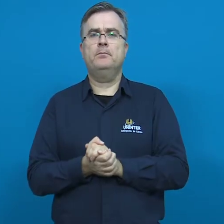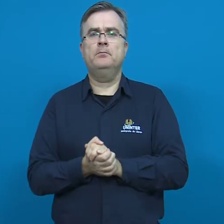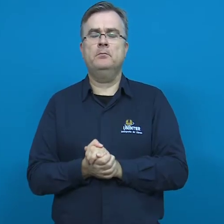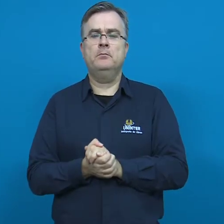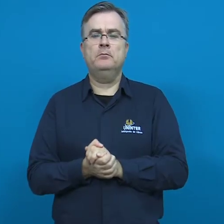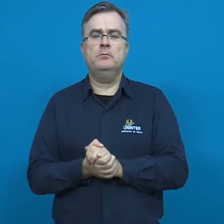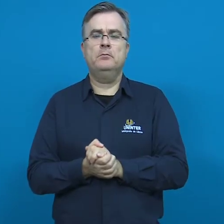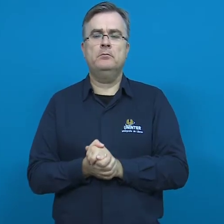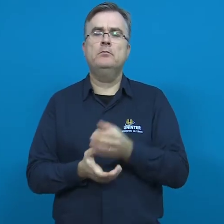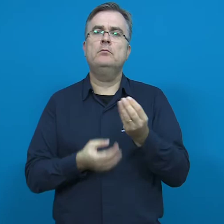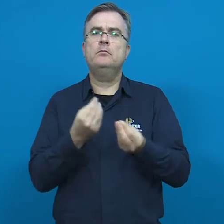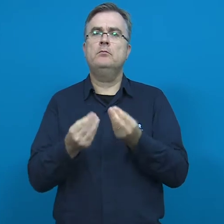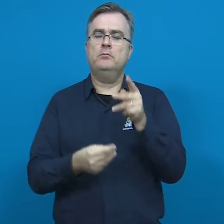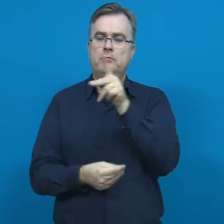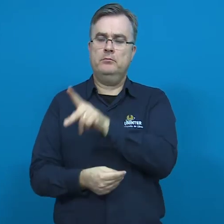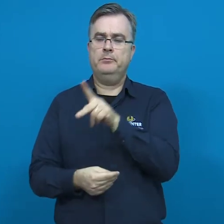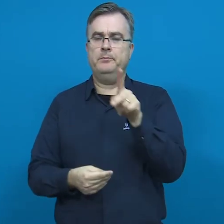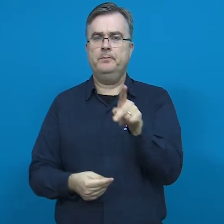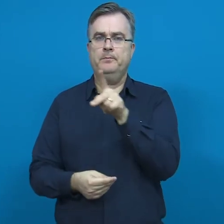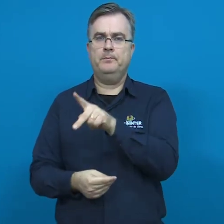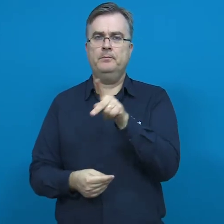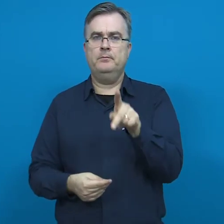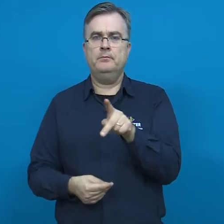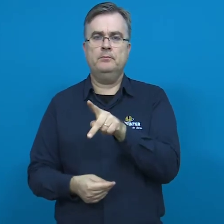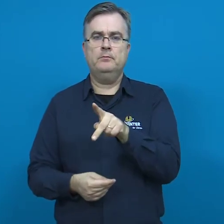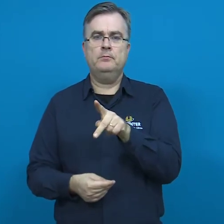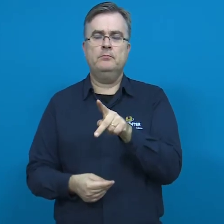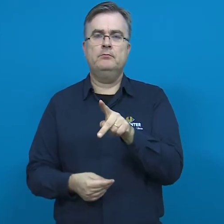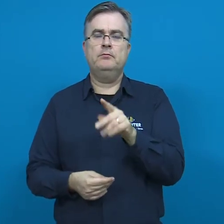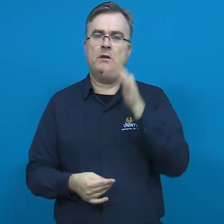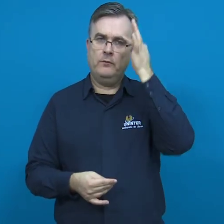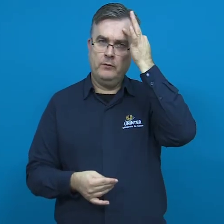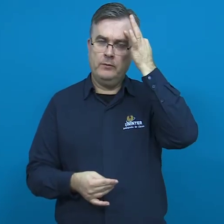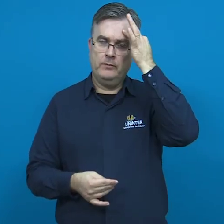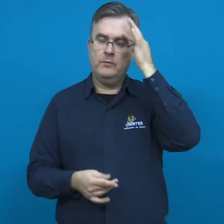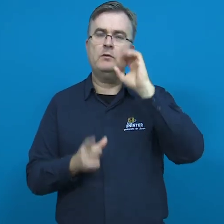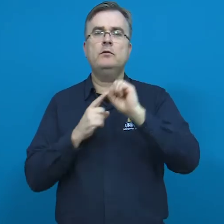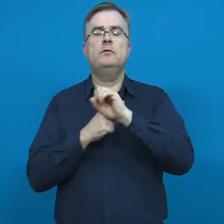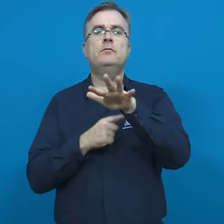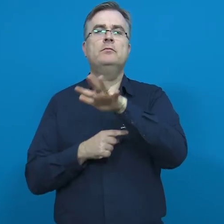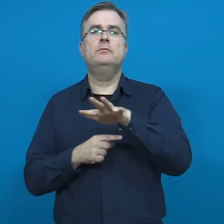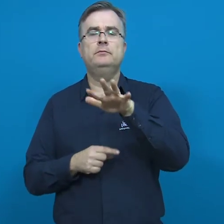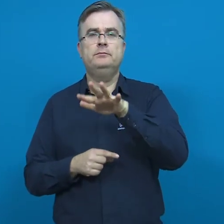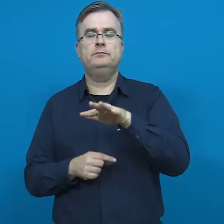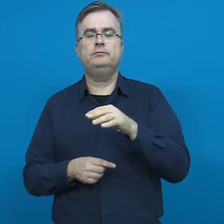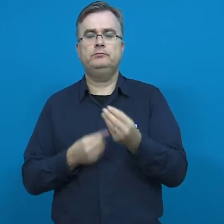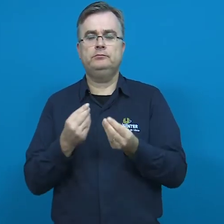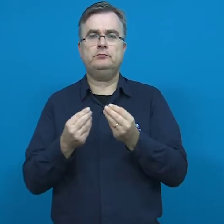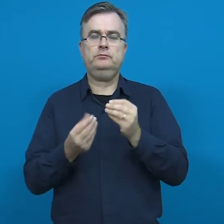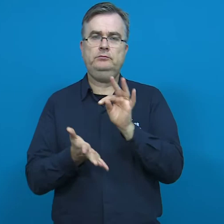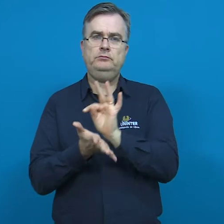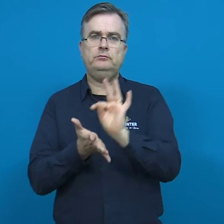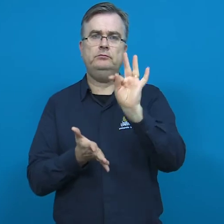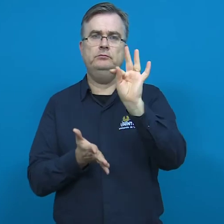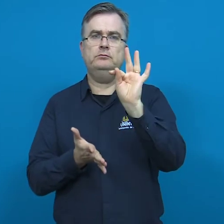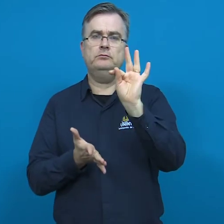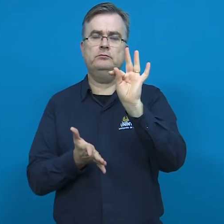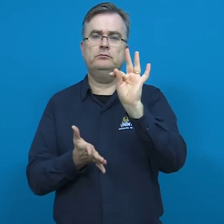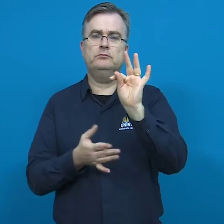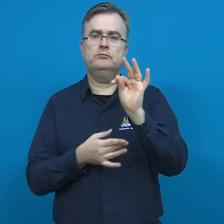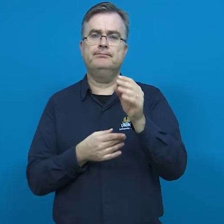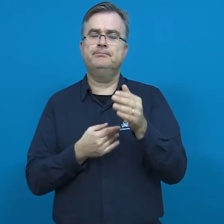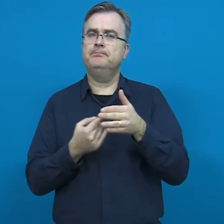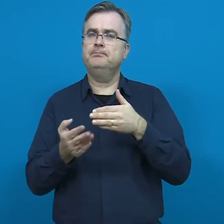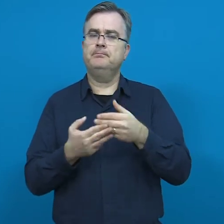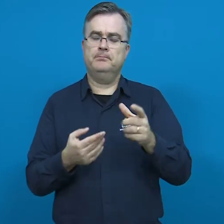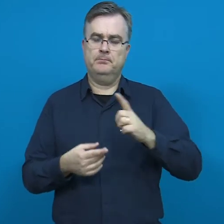assim, como é que o professor de filosofia, de sociologia e de